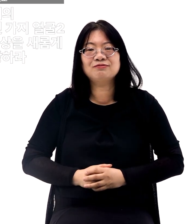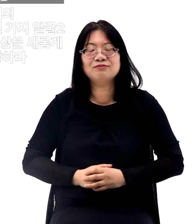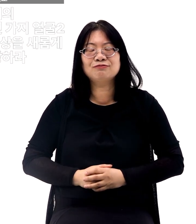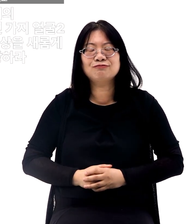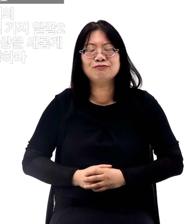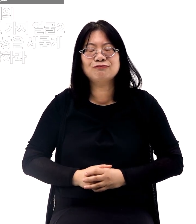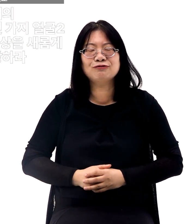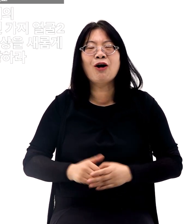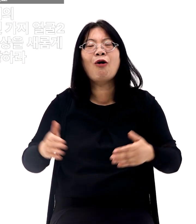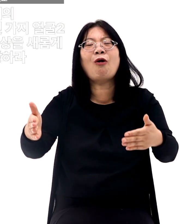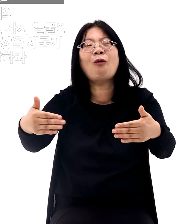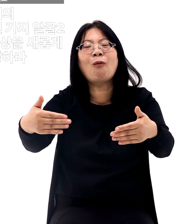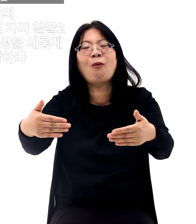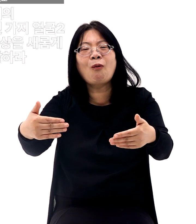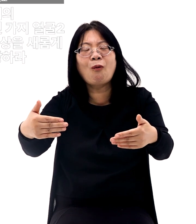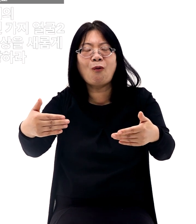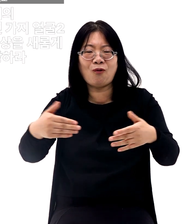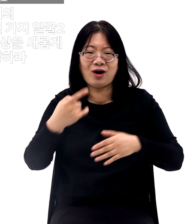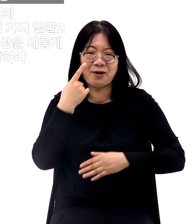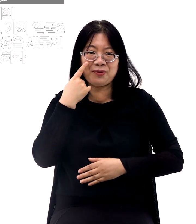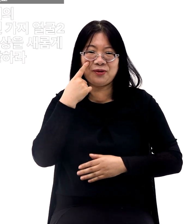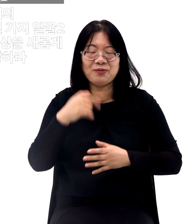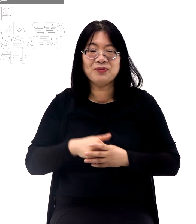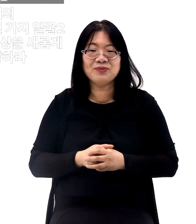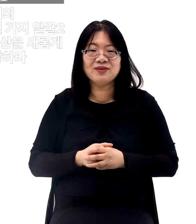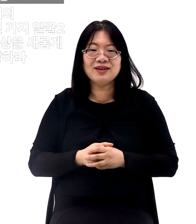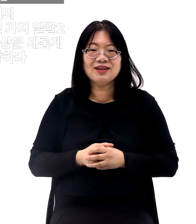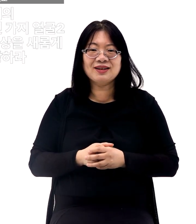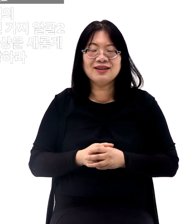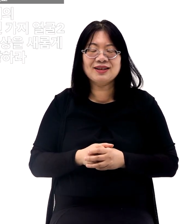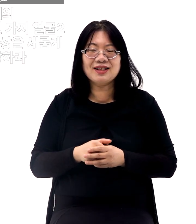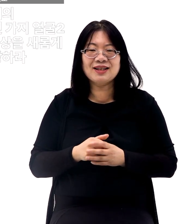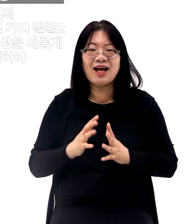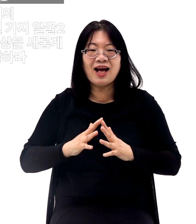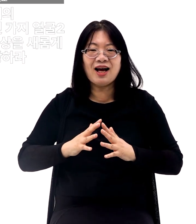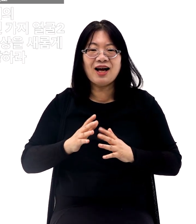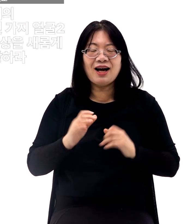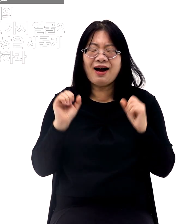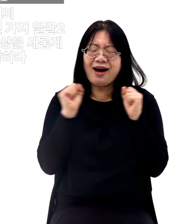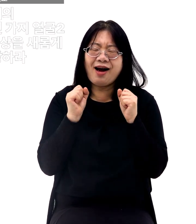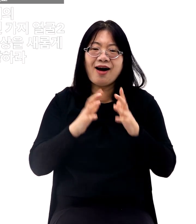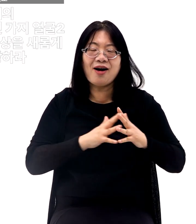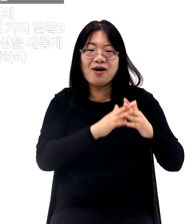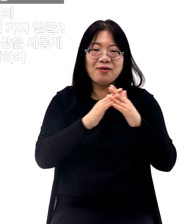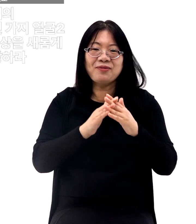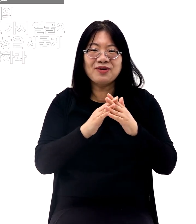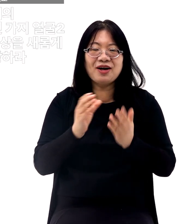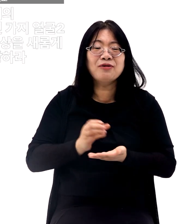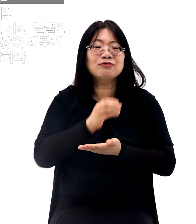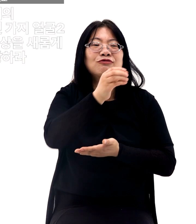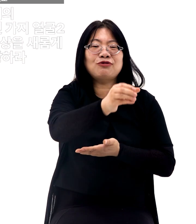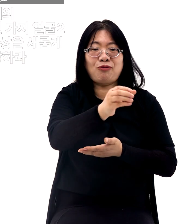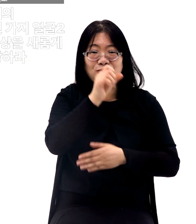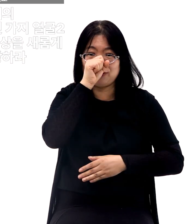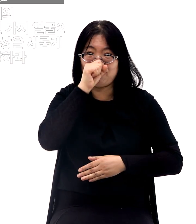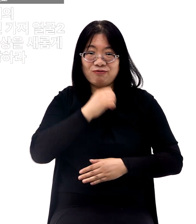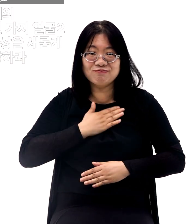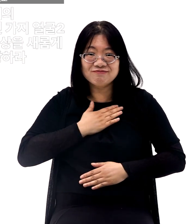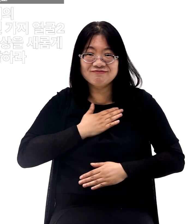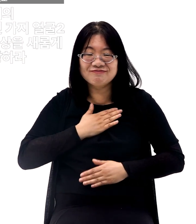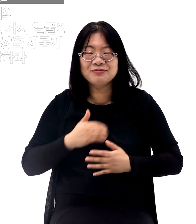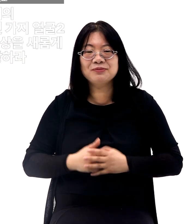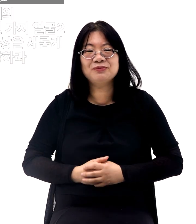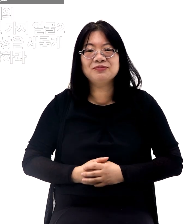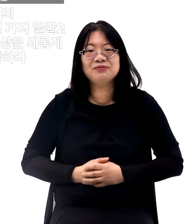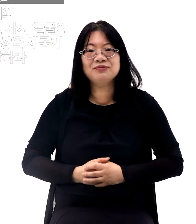두드려 주시고 요즘 같은 때 아이스 커피 한 잔에 얼마나 좋겠습니까? 엘마레